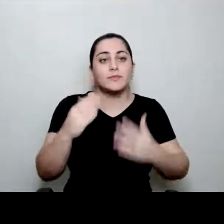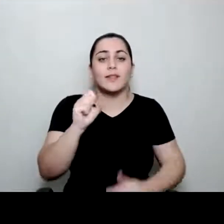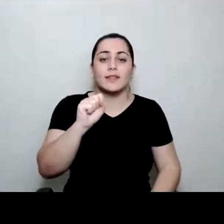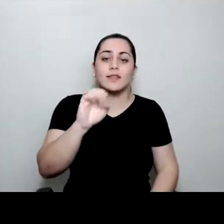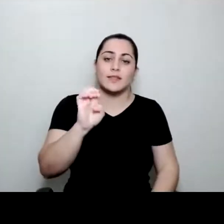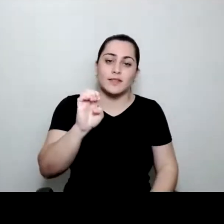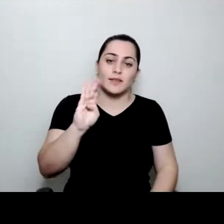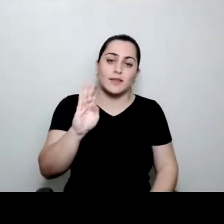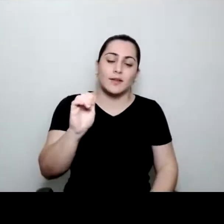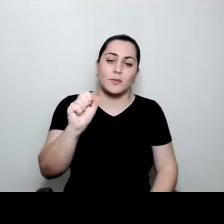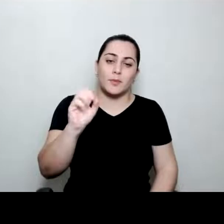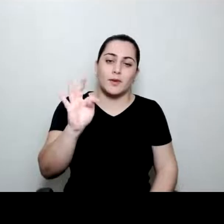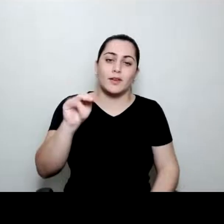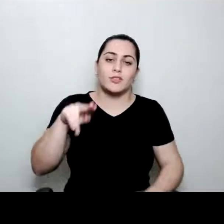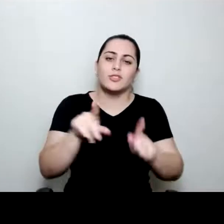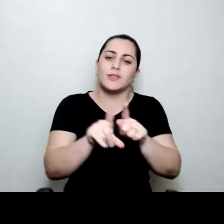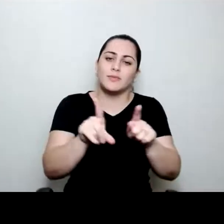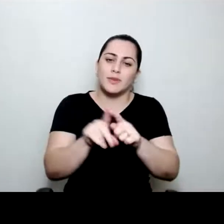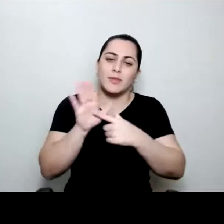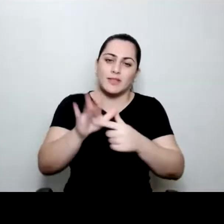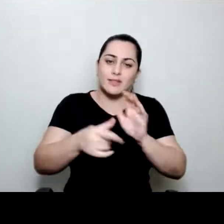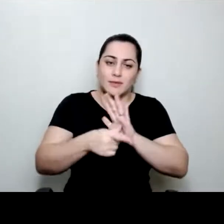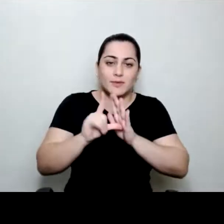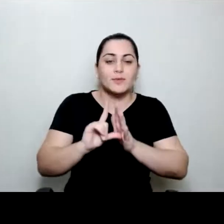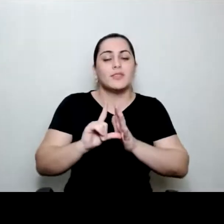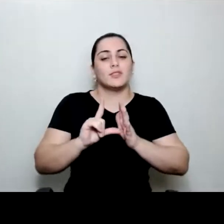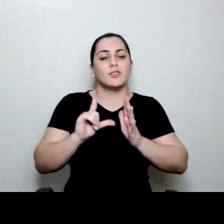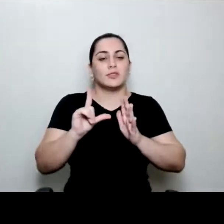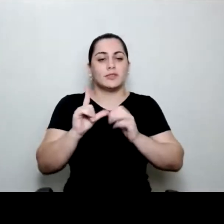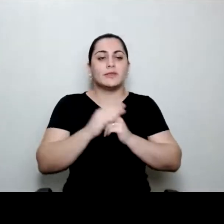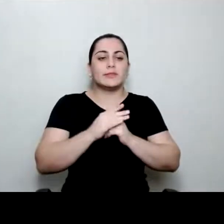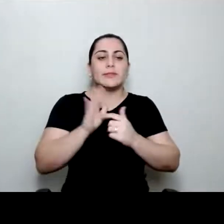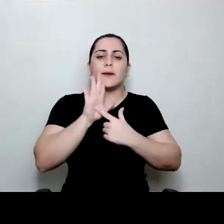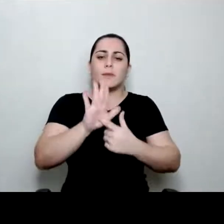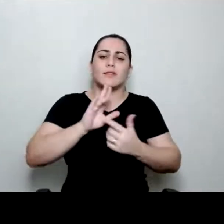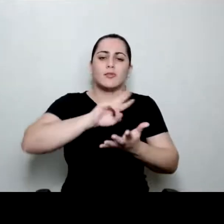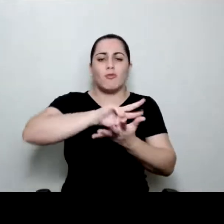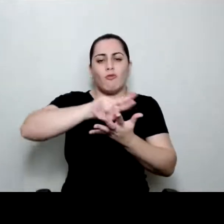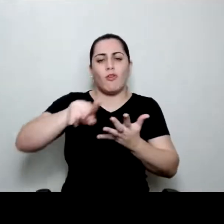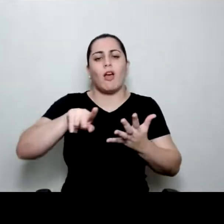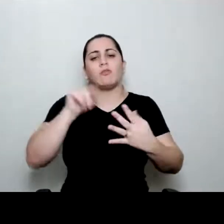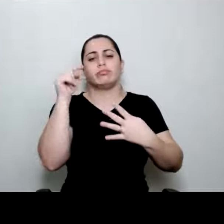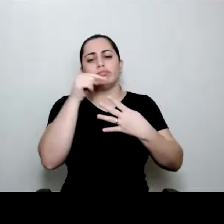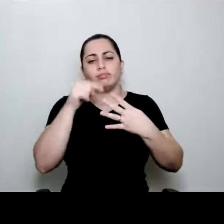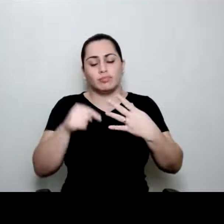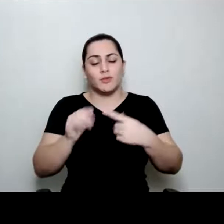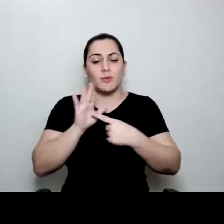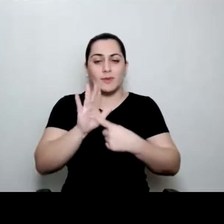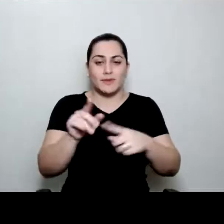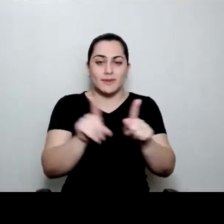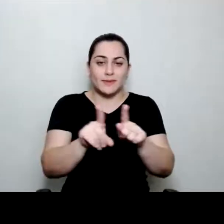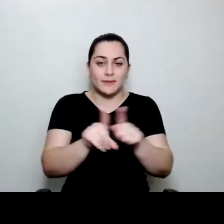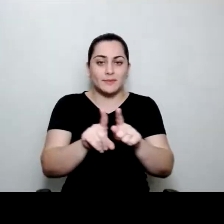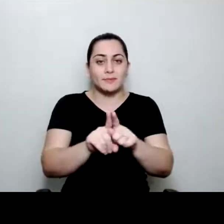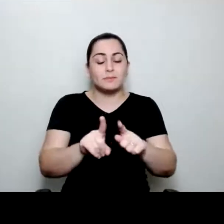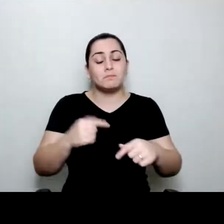pela apresentação. Você já adiantou diversos pontos que eu vou apresentar aqui, mas eu acredito que